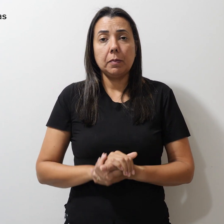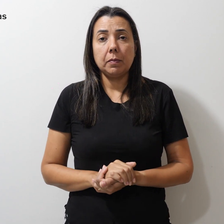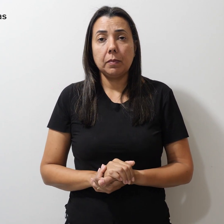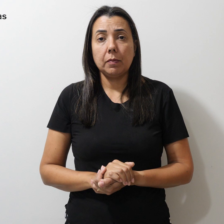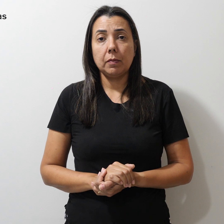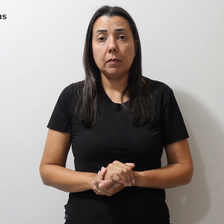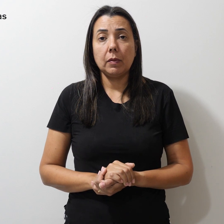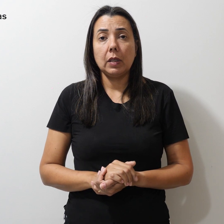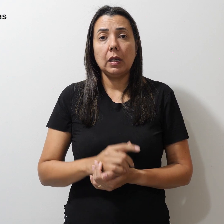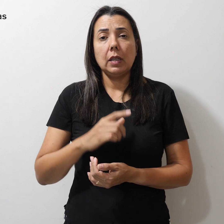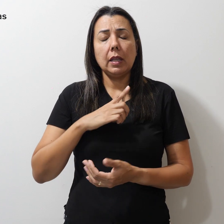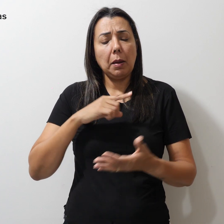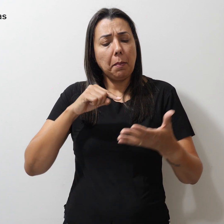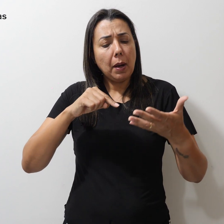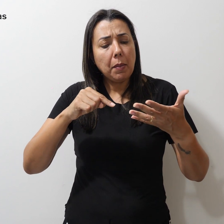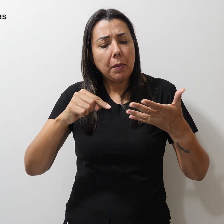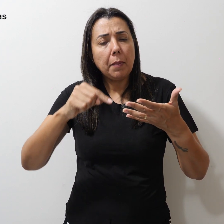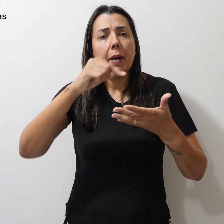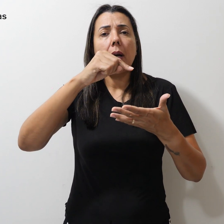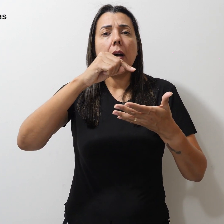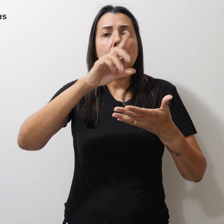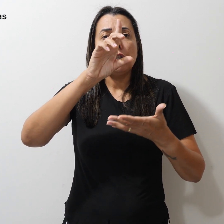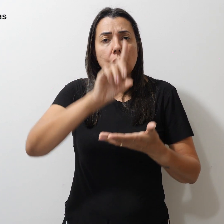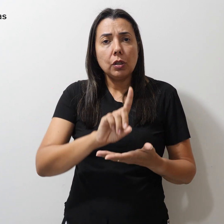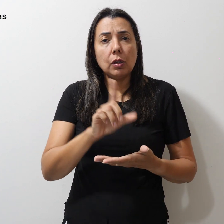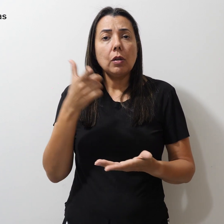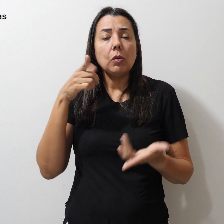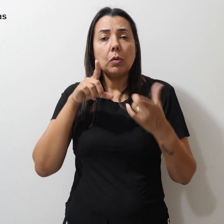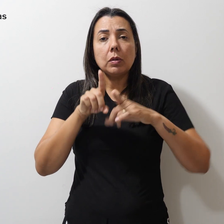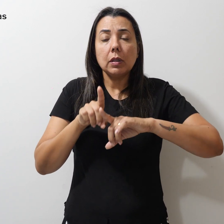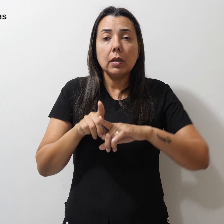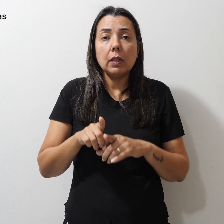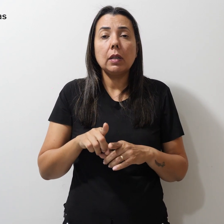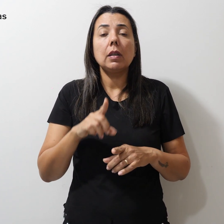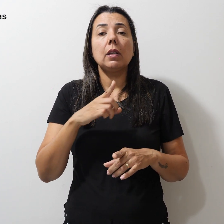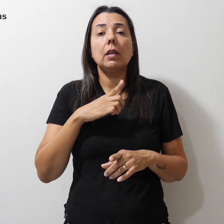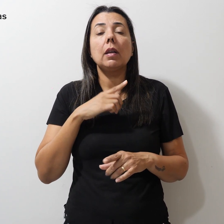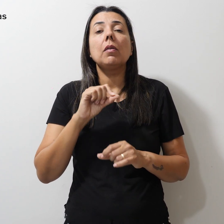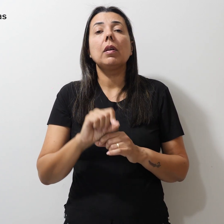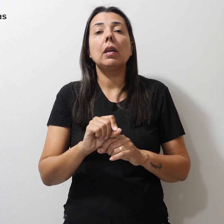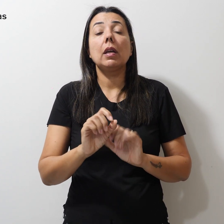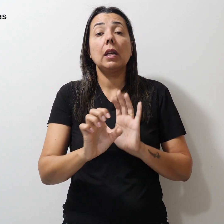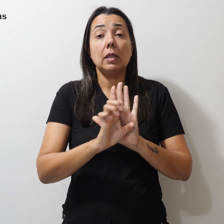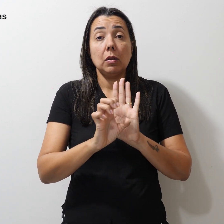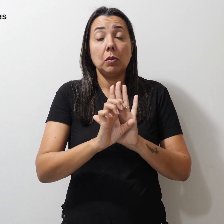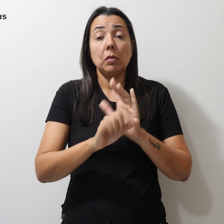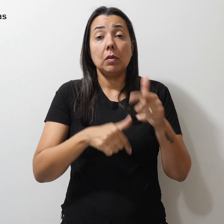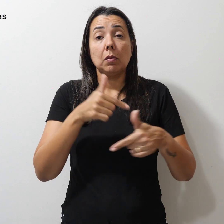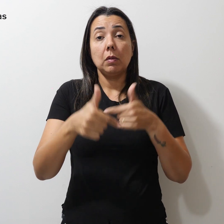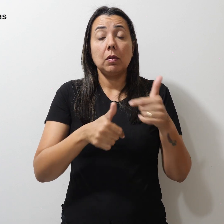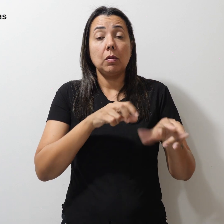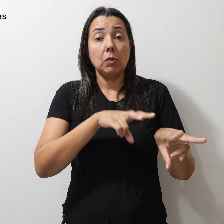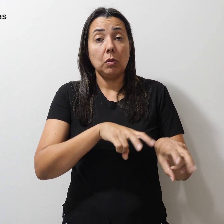Dentre todos os direitos conquistados, há o Estatuto do Trabalhador Rural, e em